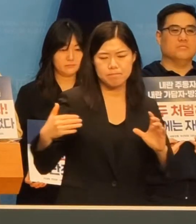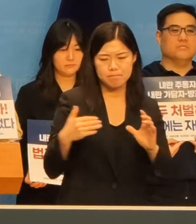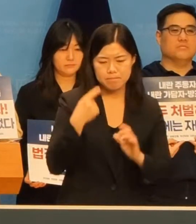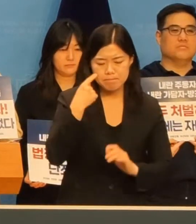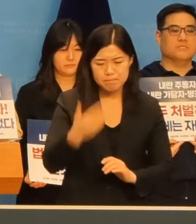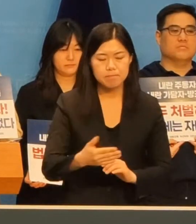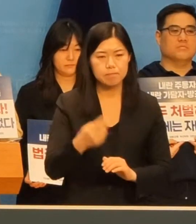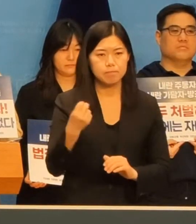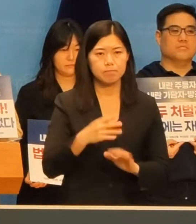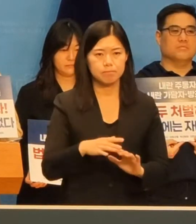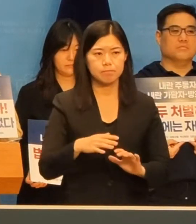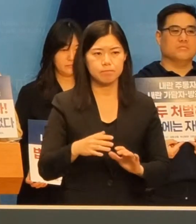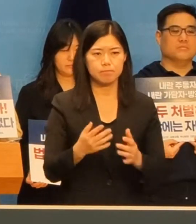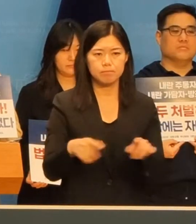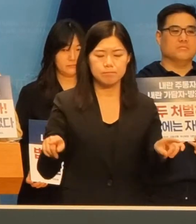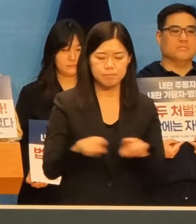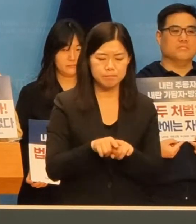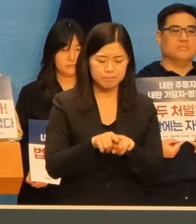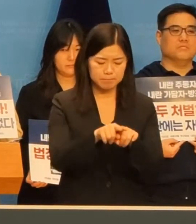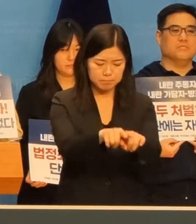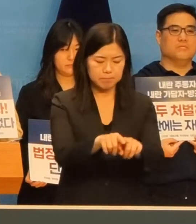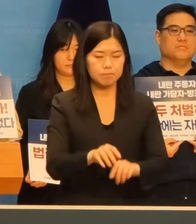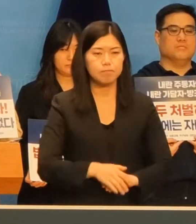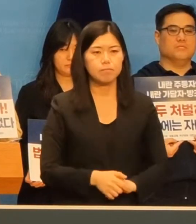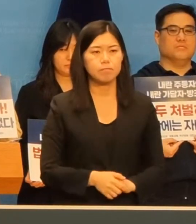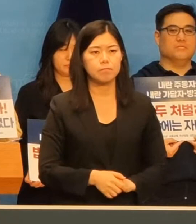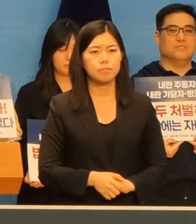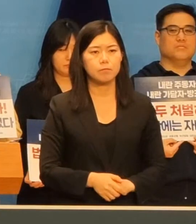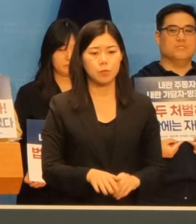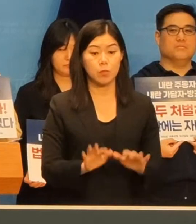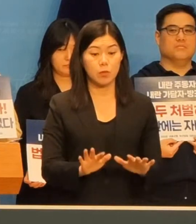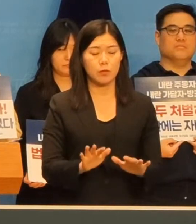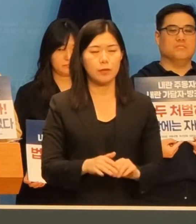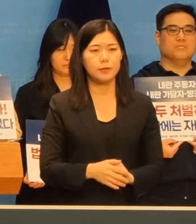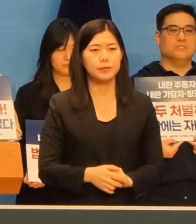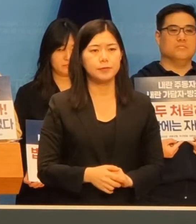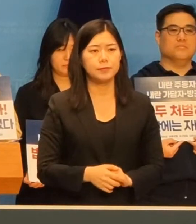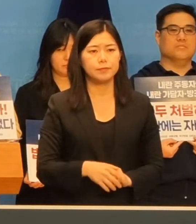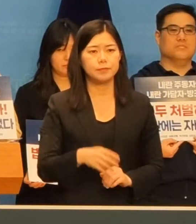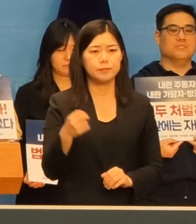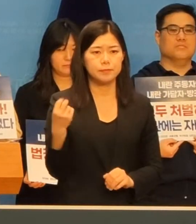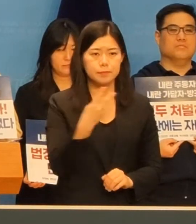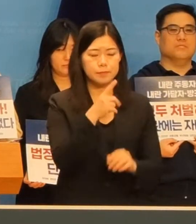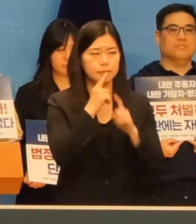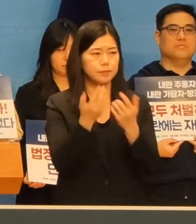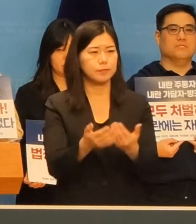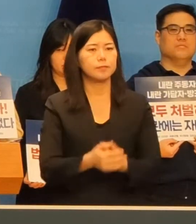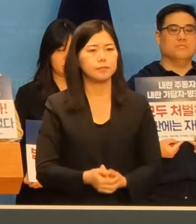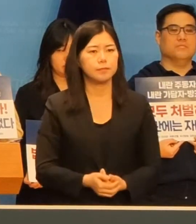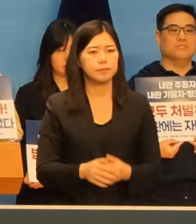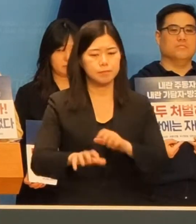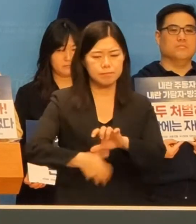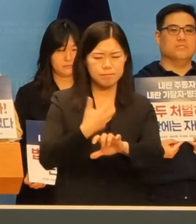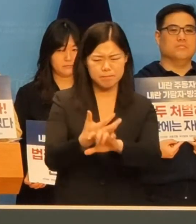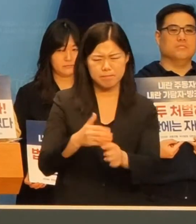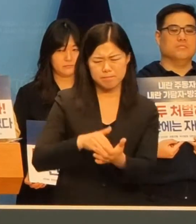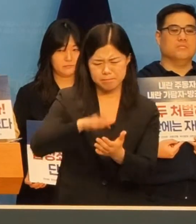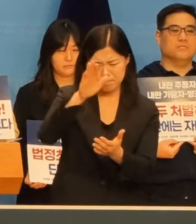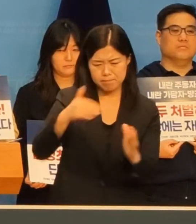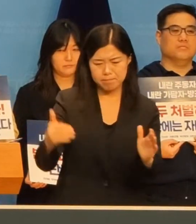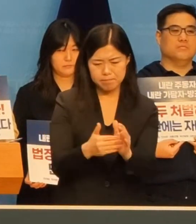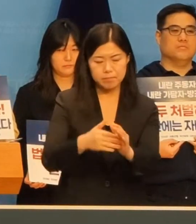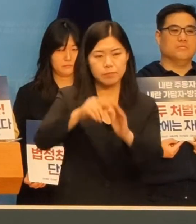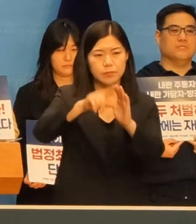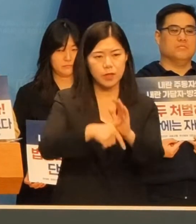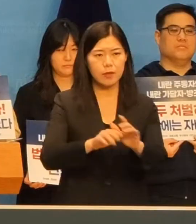함께 끝까지 바로 잡겠습니다. 오늘 저는 다시 다짐합니다. 내란을 끝내야 나라가